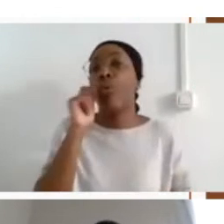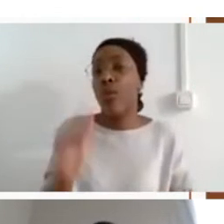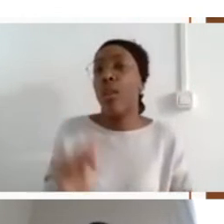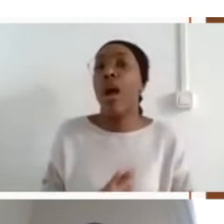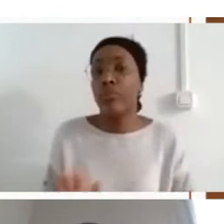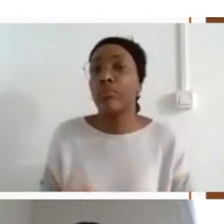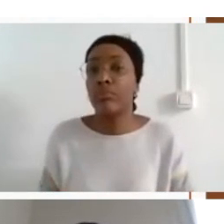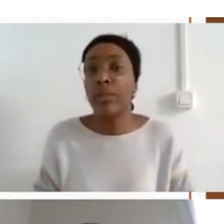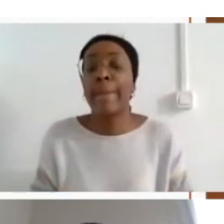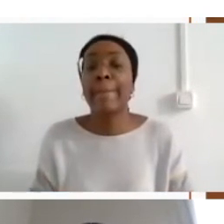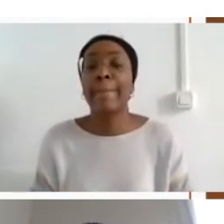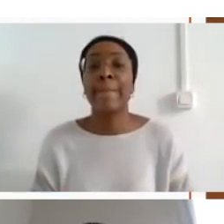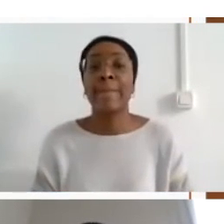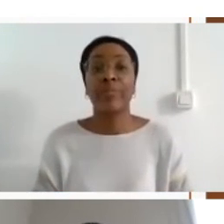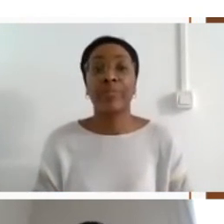on est un peu au jour le jour, hein.